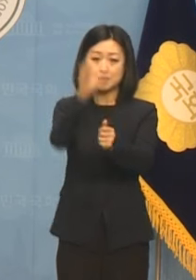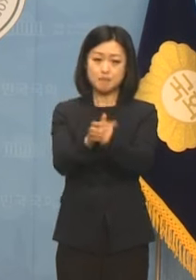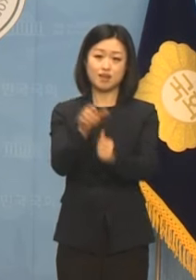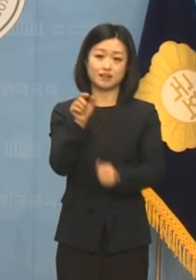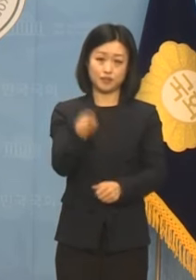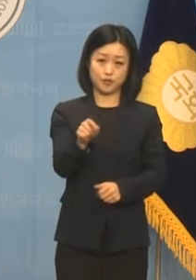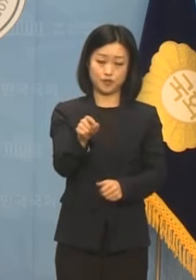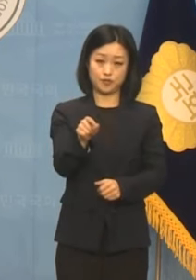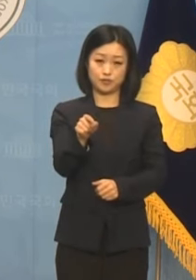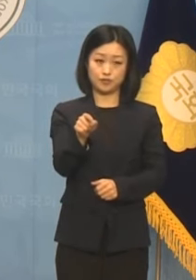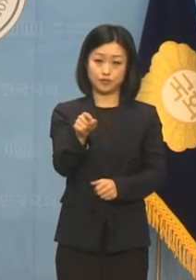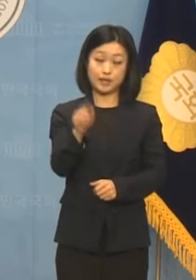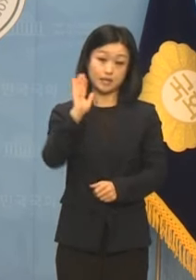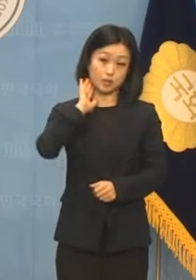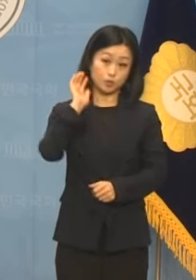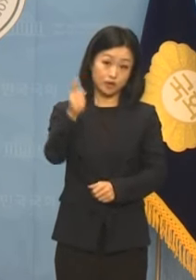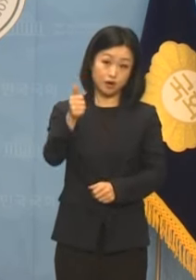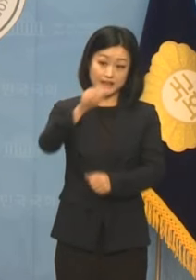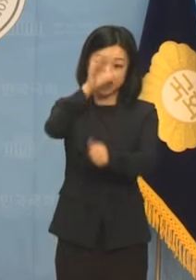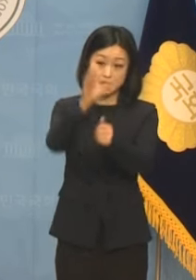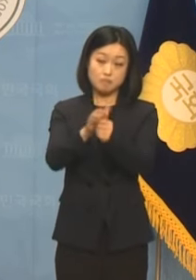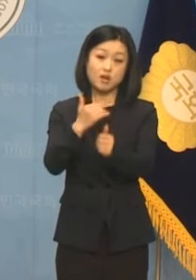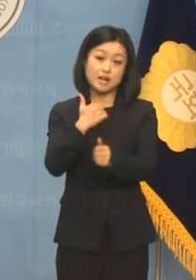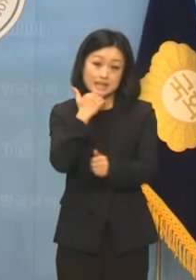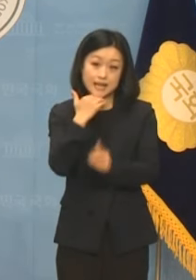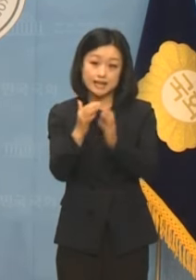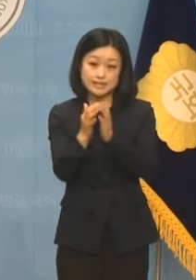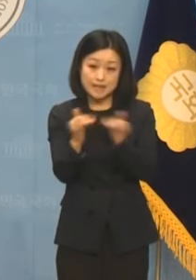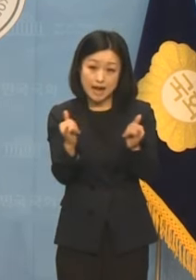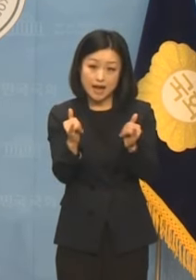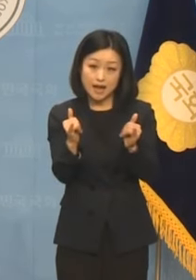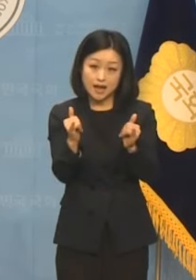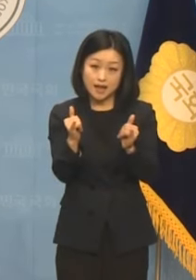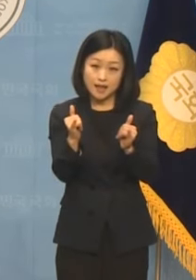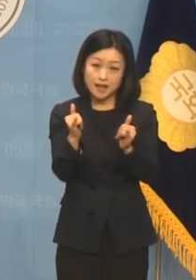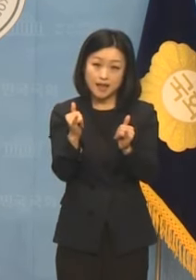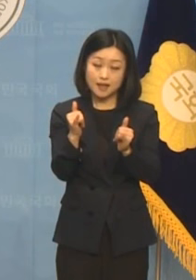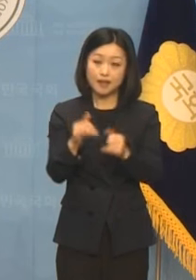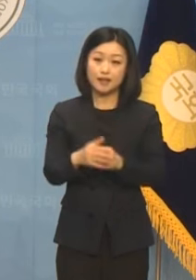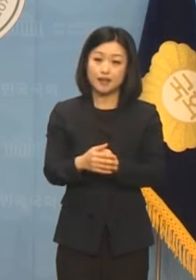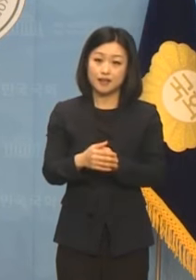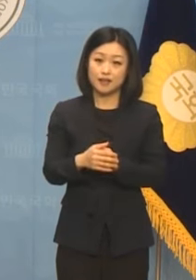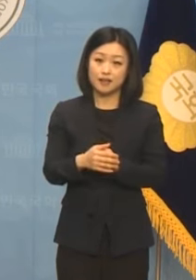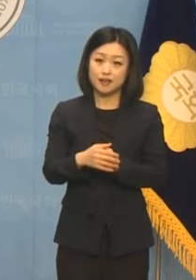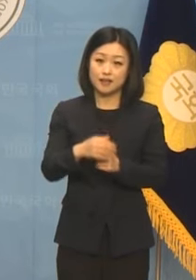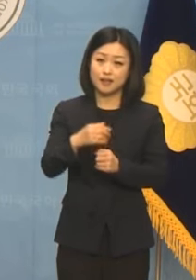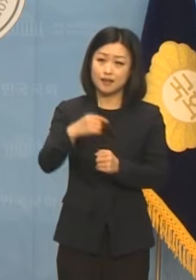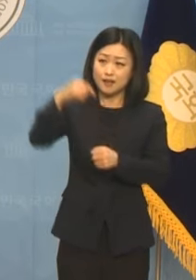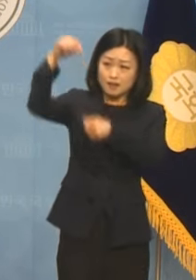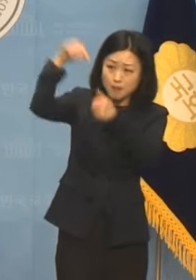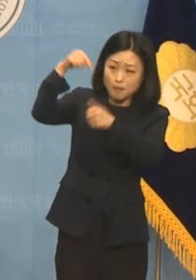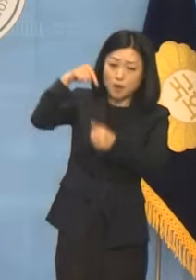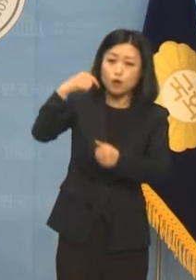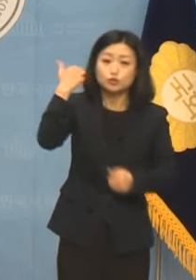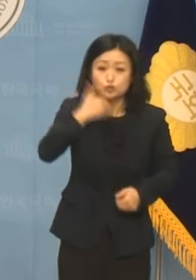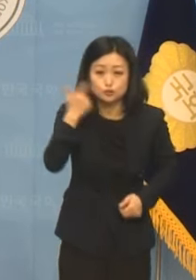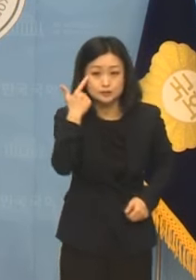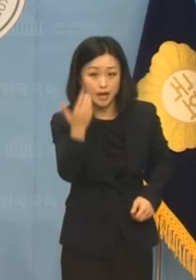자리입니다 대통령의 임명을 기다리고 있는 자에게 이래라 저래라 할 수 있는 사람이